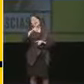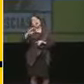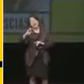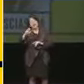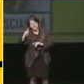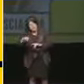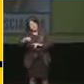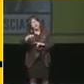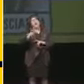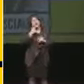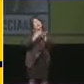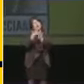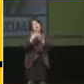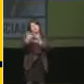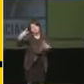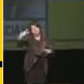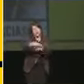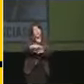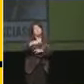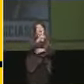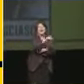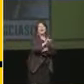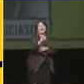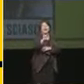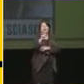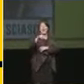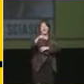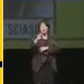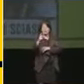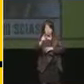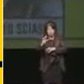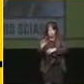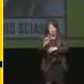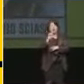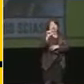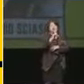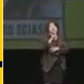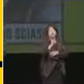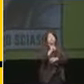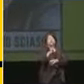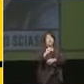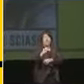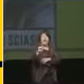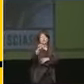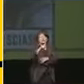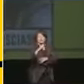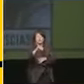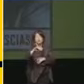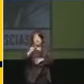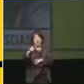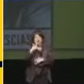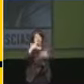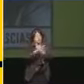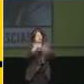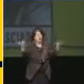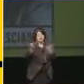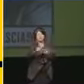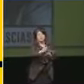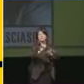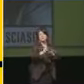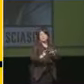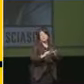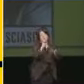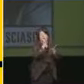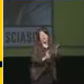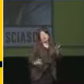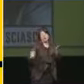di Cristian Raimo Sciascia Leonardo Sciascia è stato un grande scrittore europeo di Europa al salone si parlerà molto